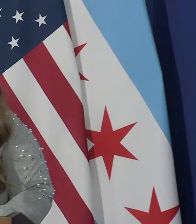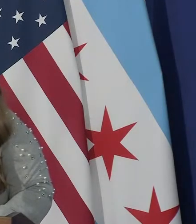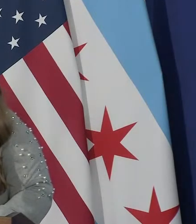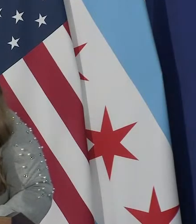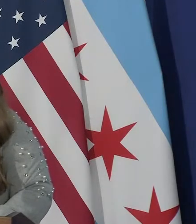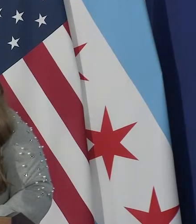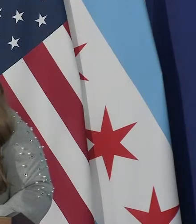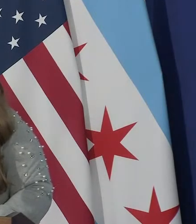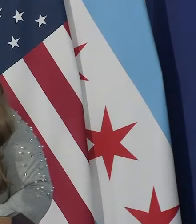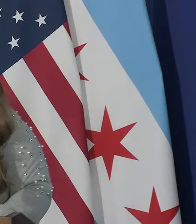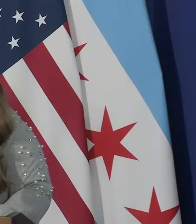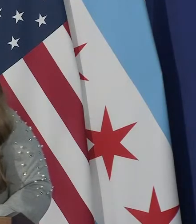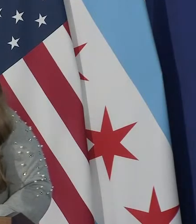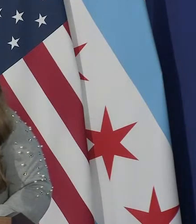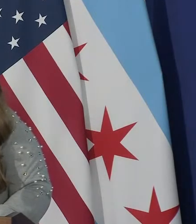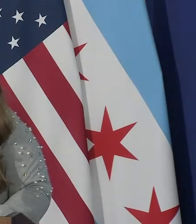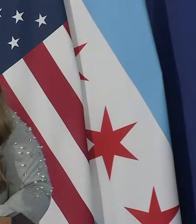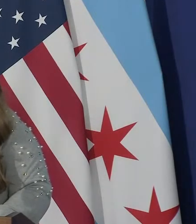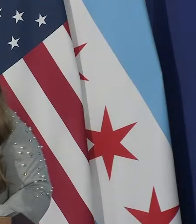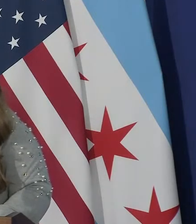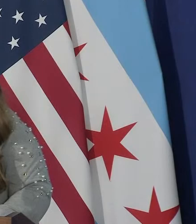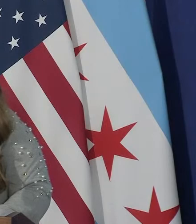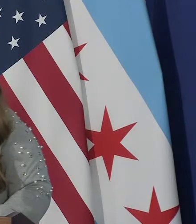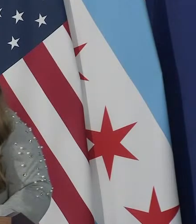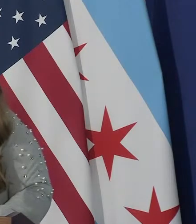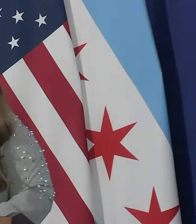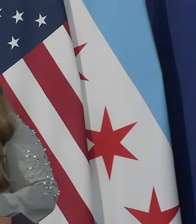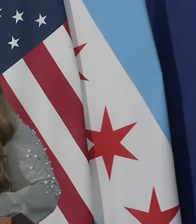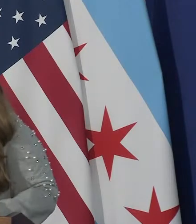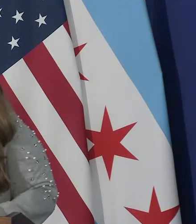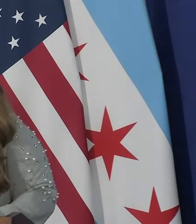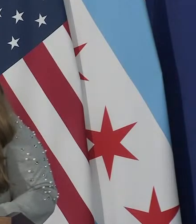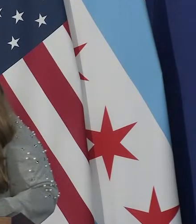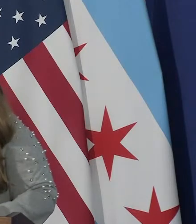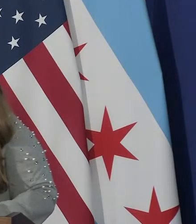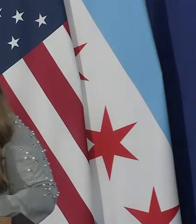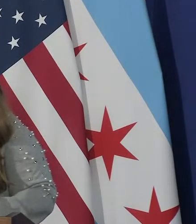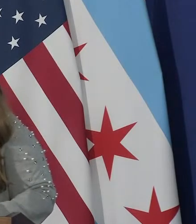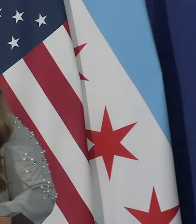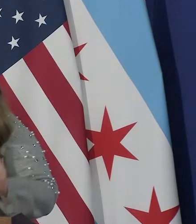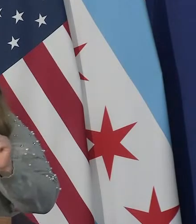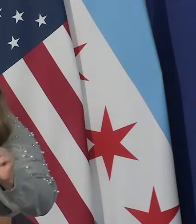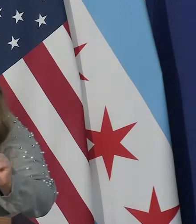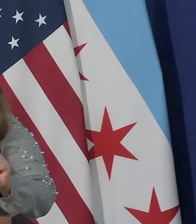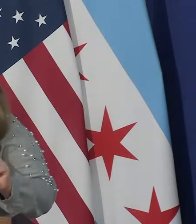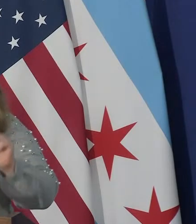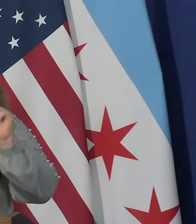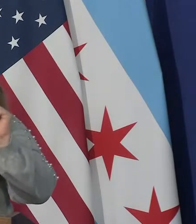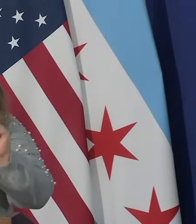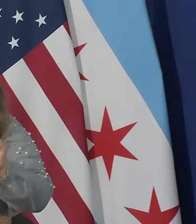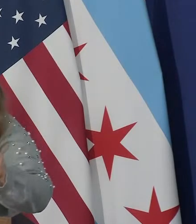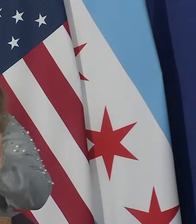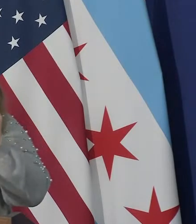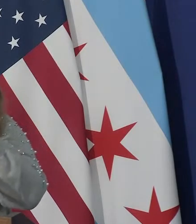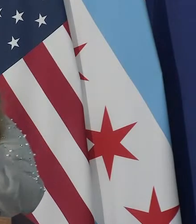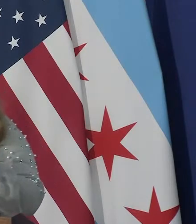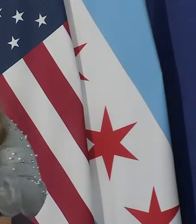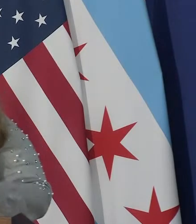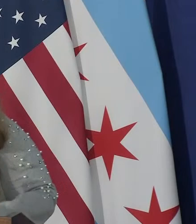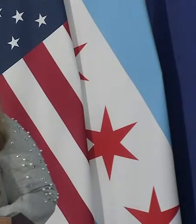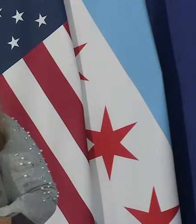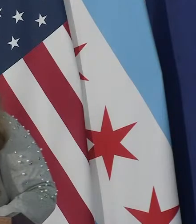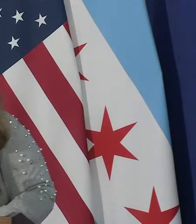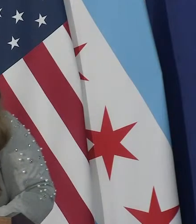vacunas cercanas y la disponibilidad de las citas en tiempo real. Los pacientes podrán seleccionar fecha, hora